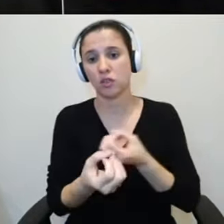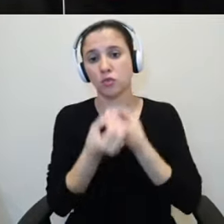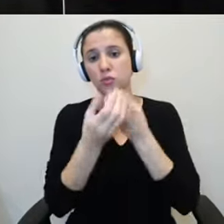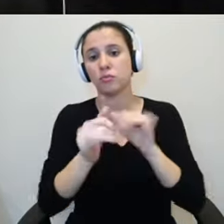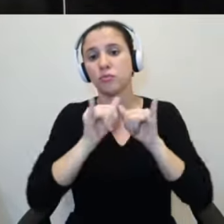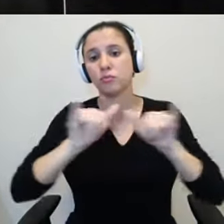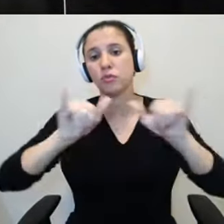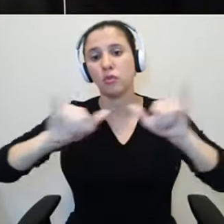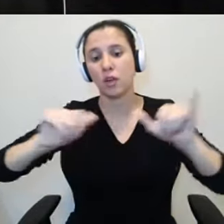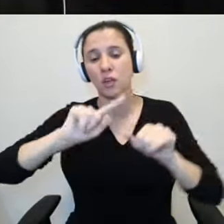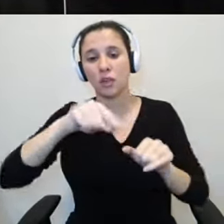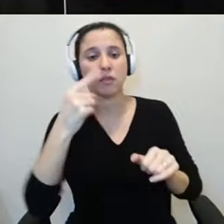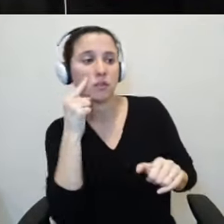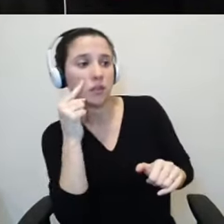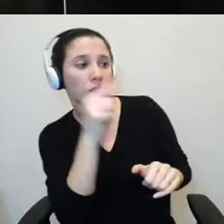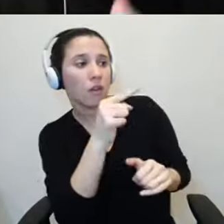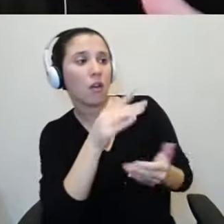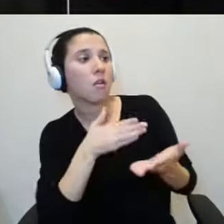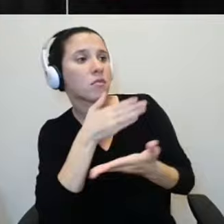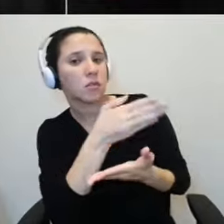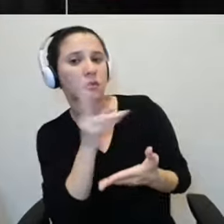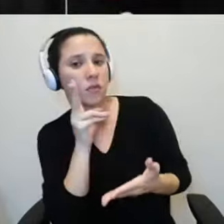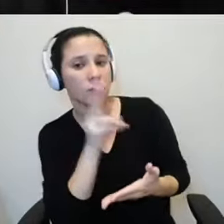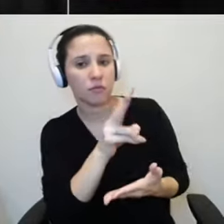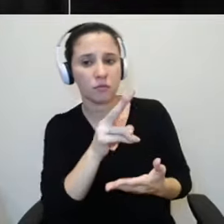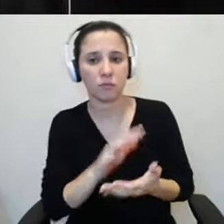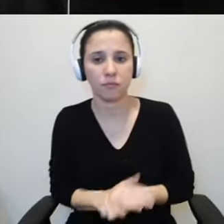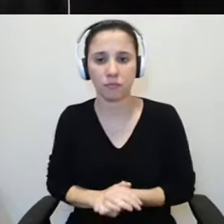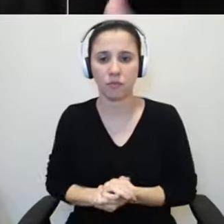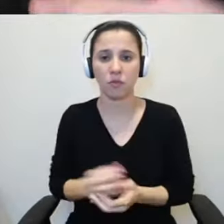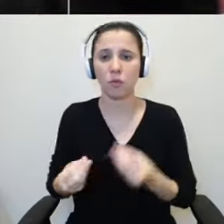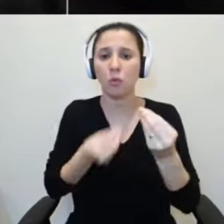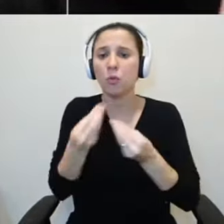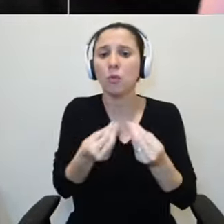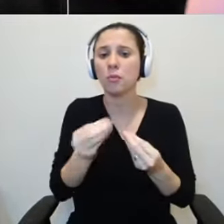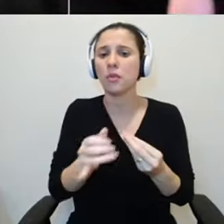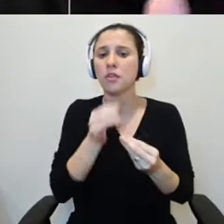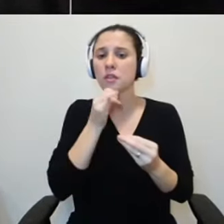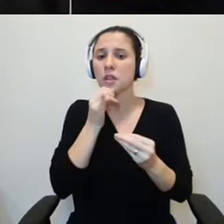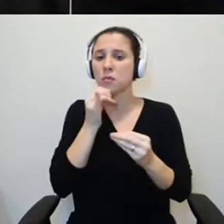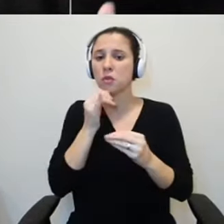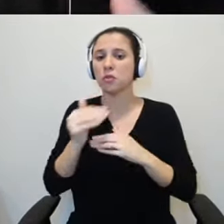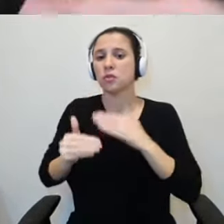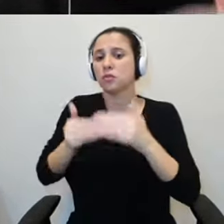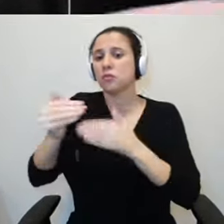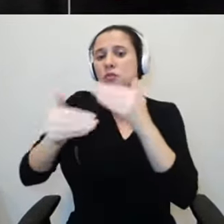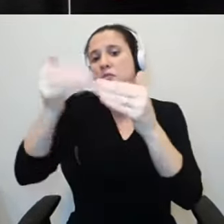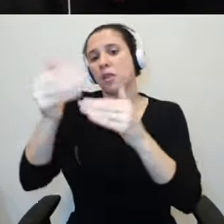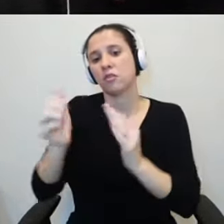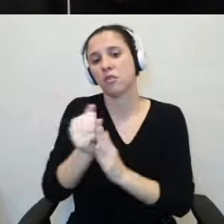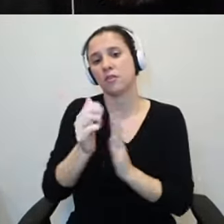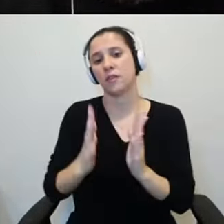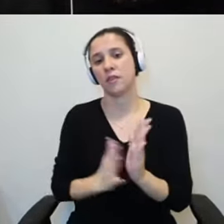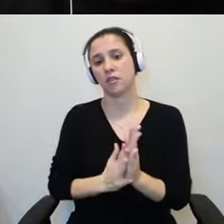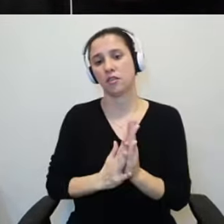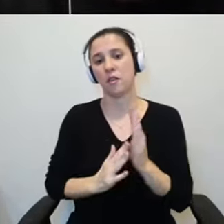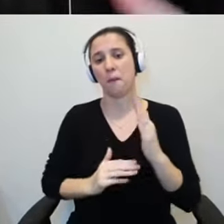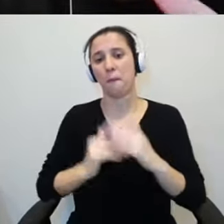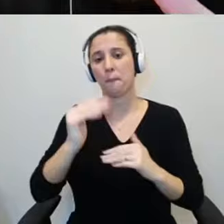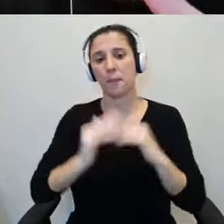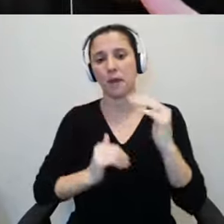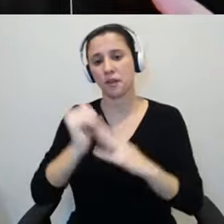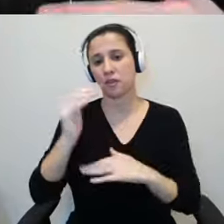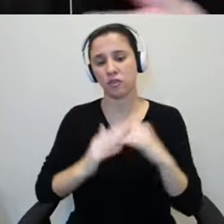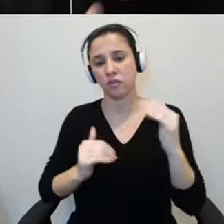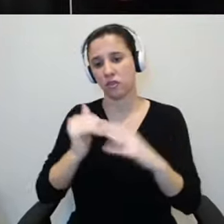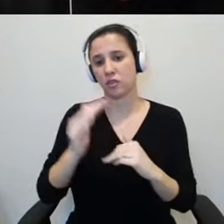exemplo, a desenvolvimento da atividade de prática de laboratório de física 3, por exemplo. Não dá para a